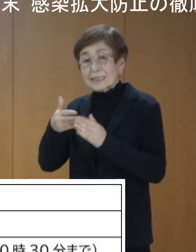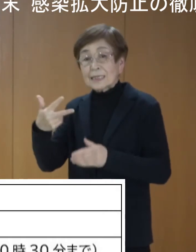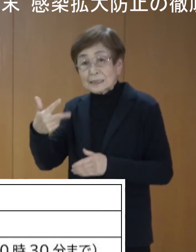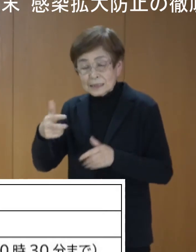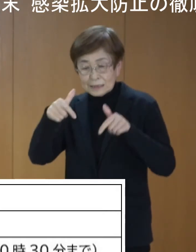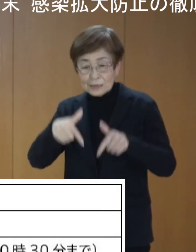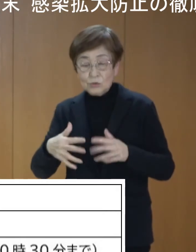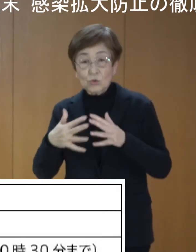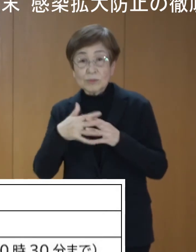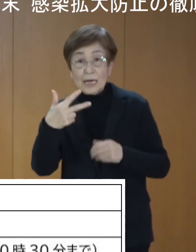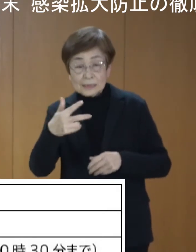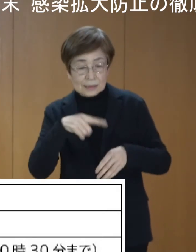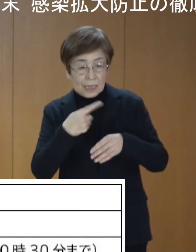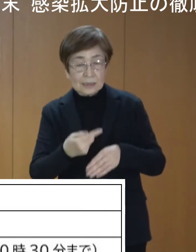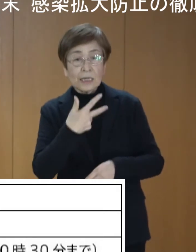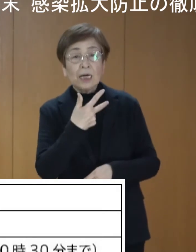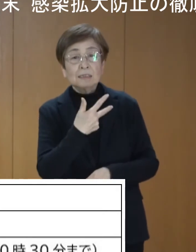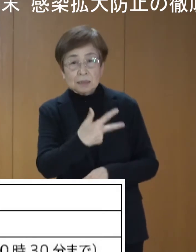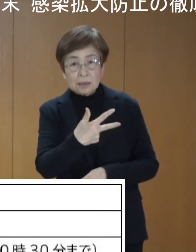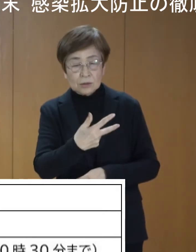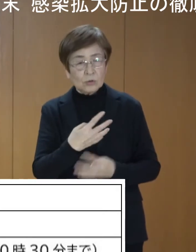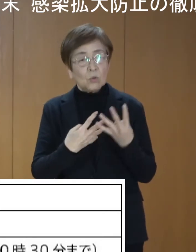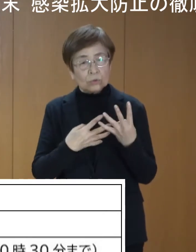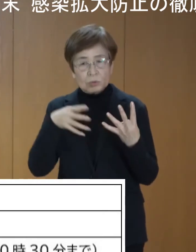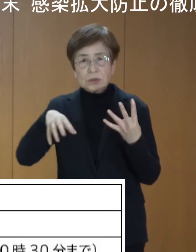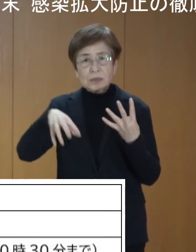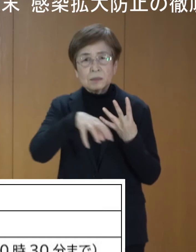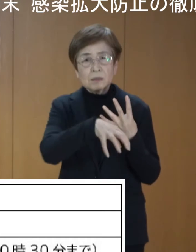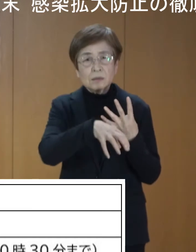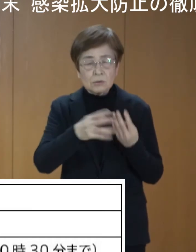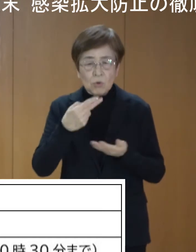屋市の飲食店におかれては